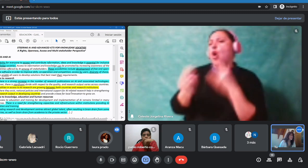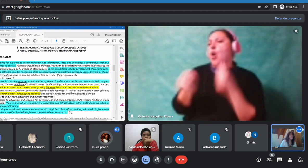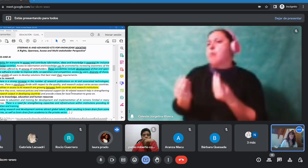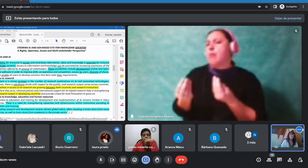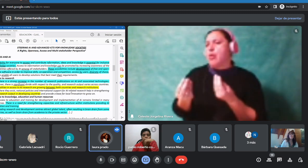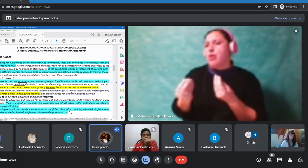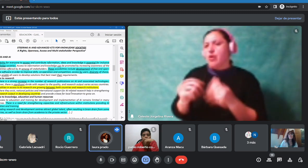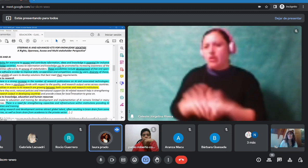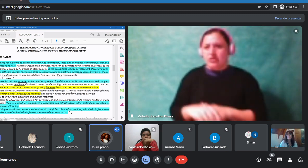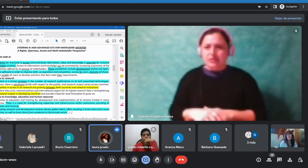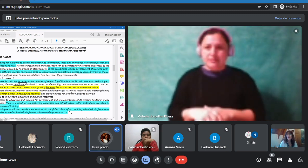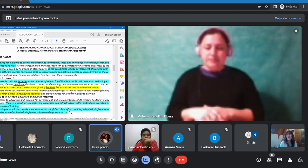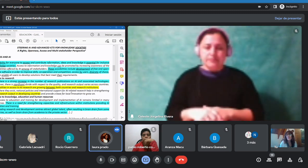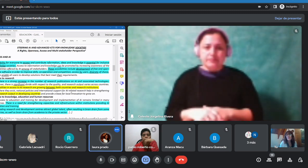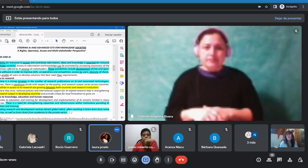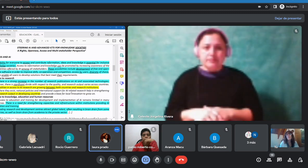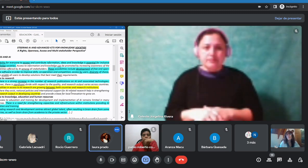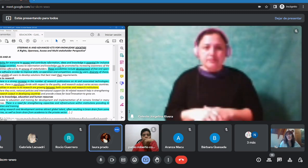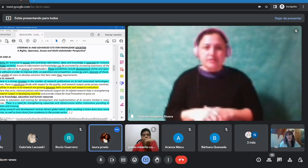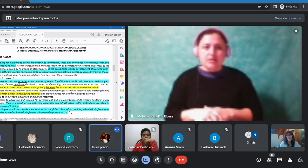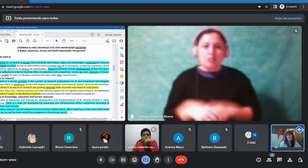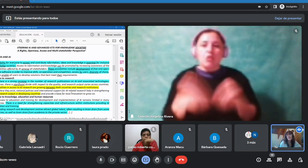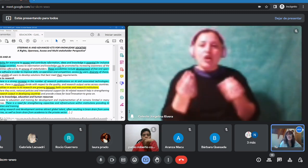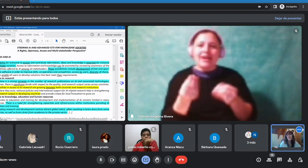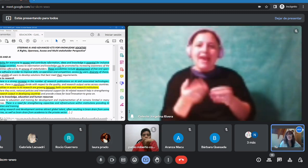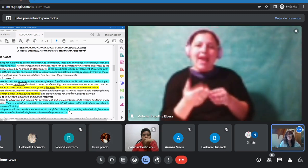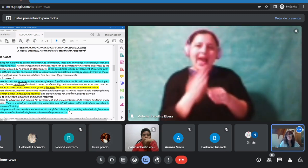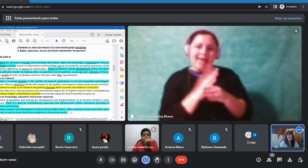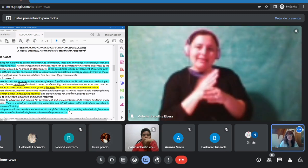Tiene la preposición adelante. Bien.